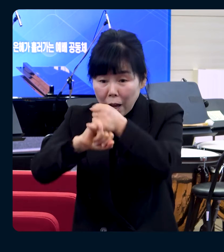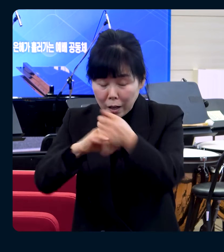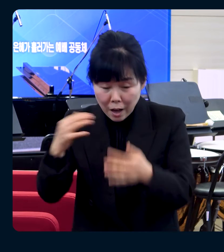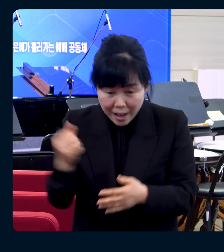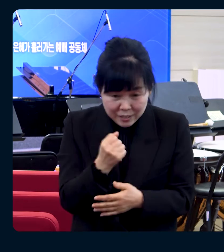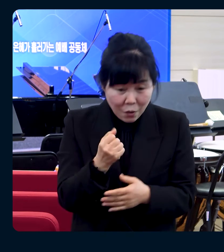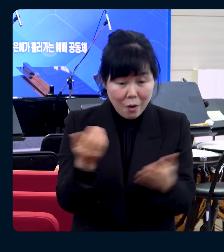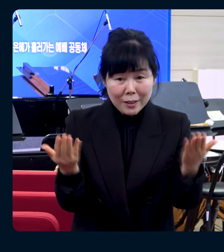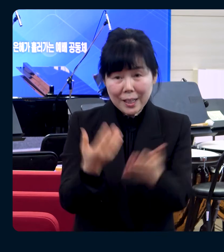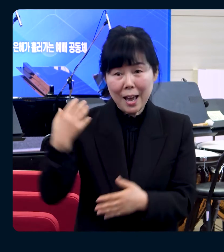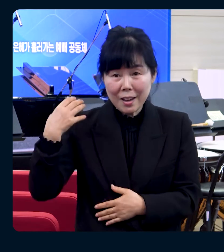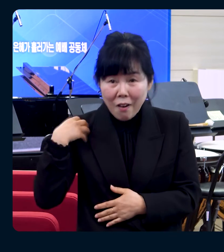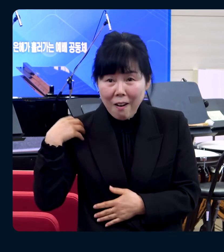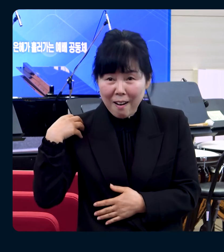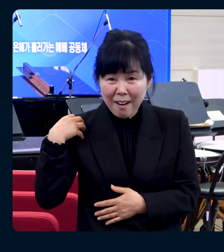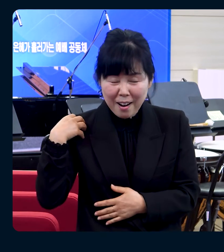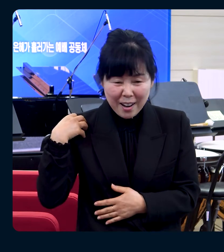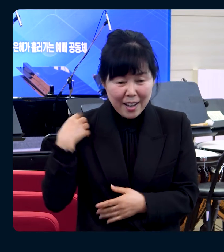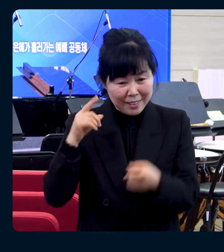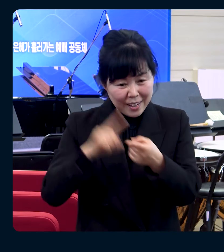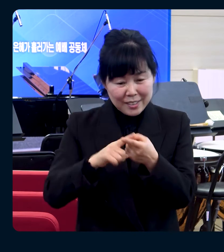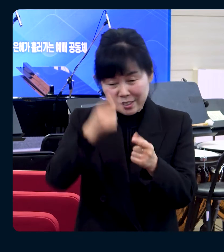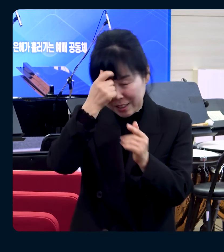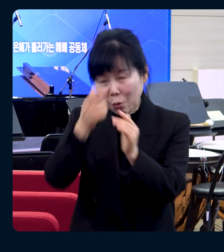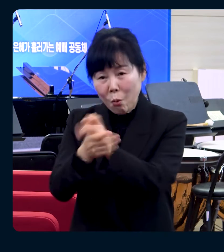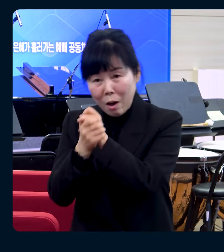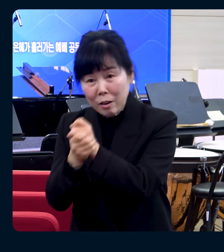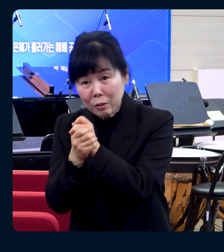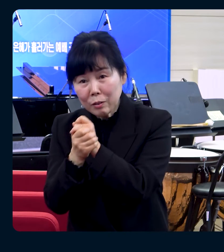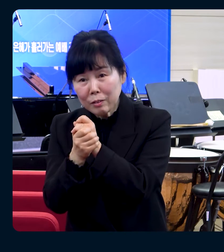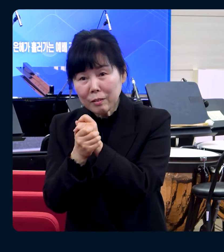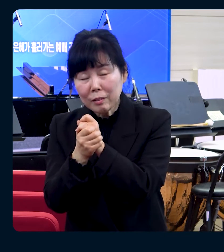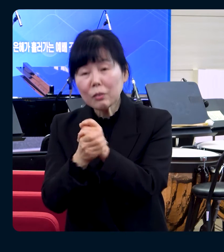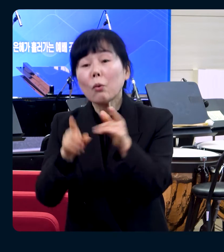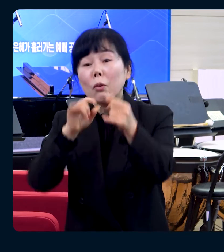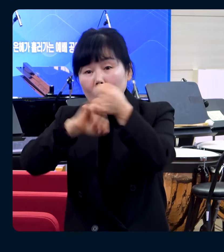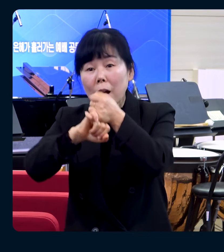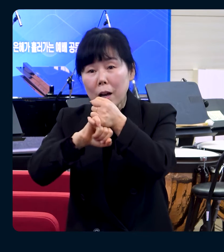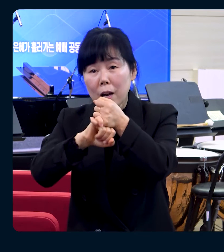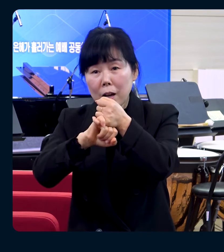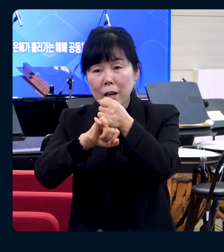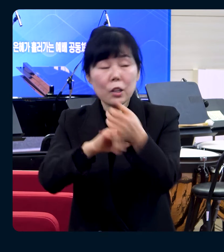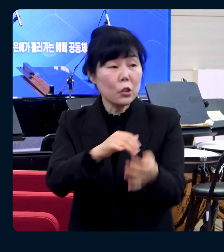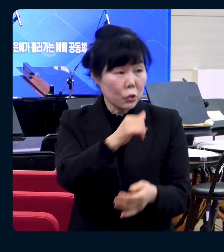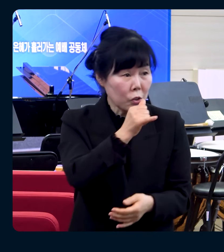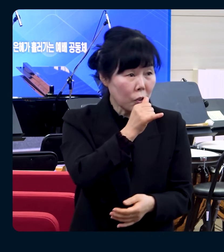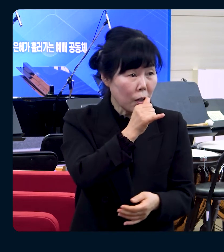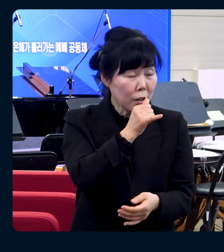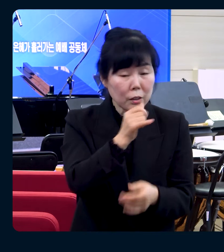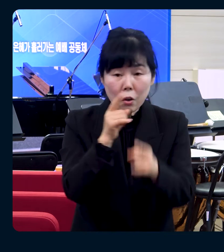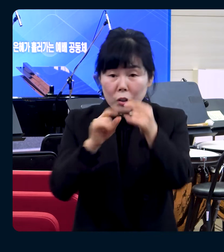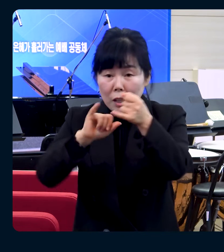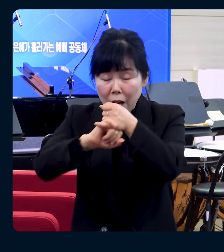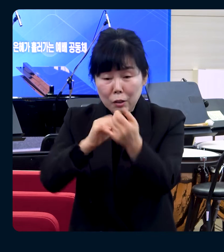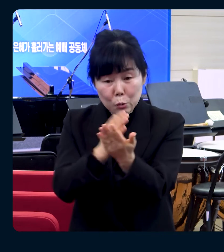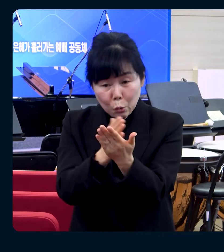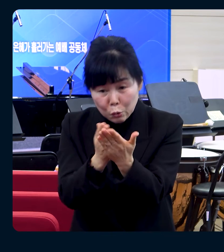사역이라든가 그런 것 쪽에서 바라보고 정말 하고 기도하고 있는 그런 것인지, 그럼 여러분, 제가 분명히